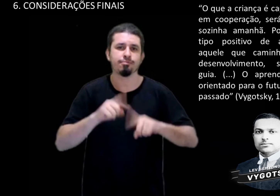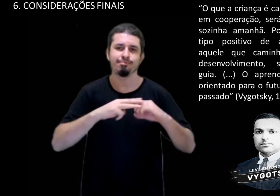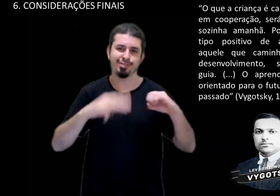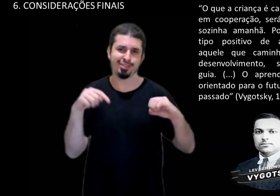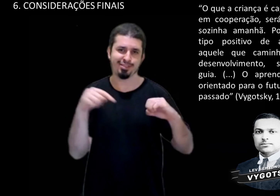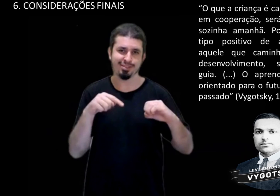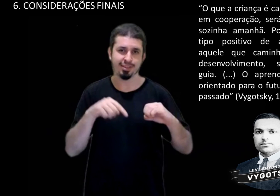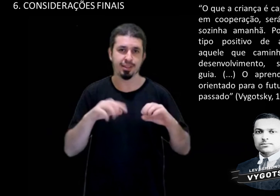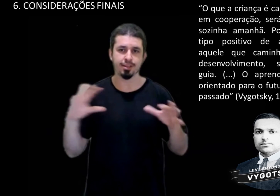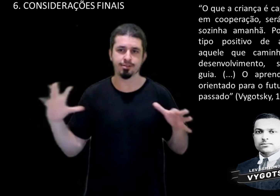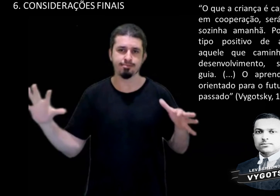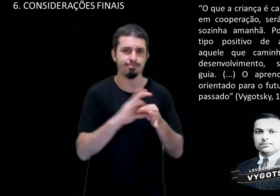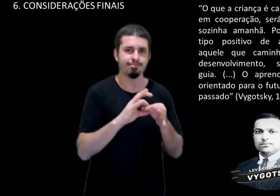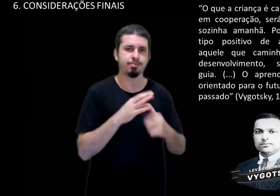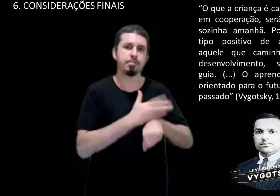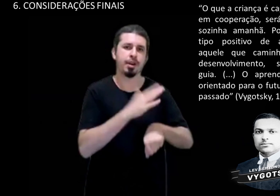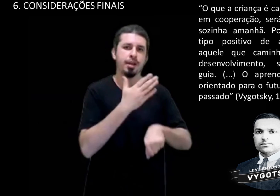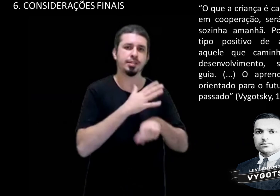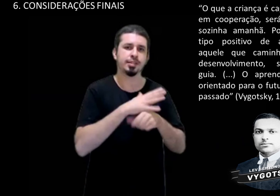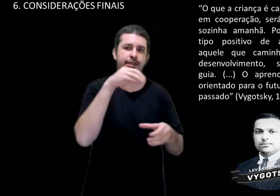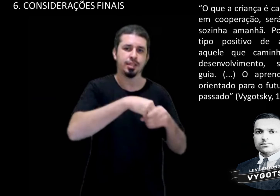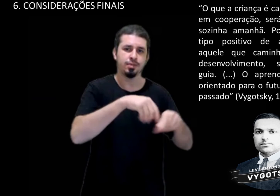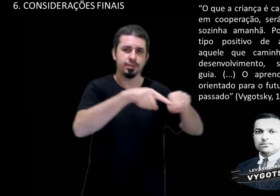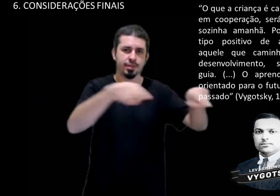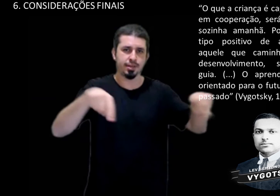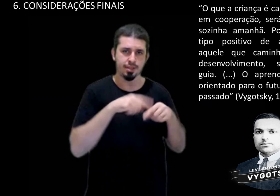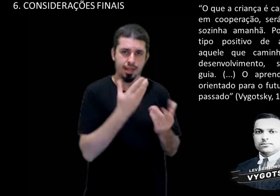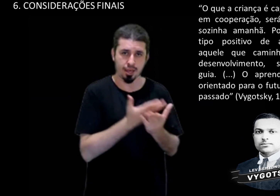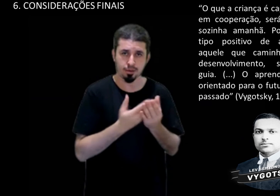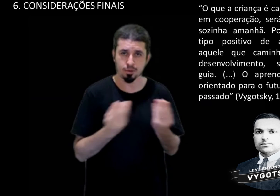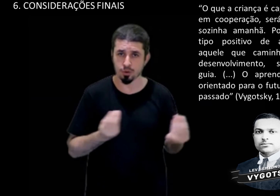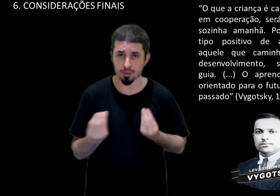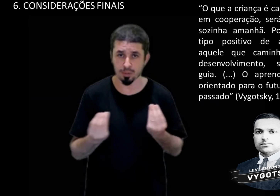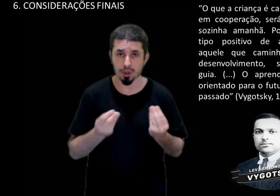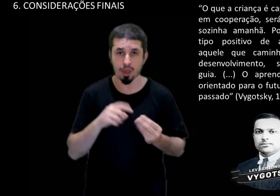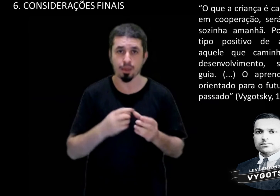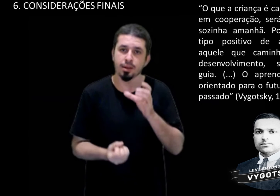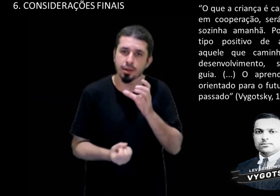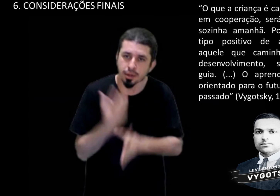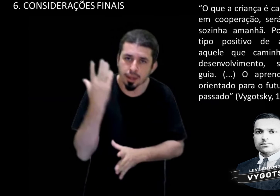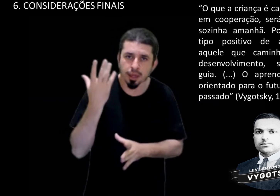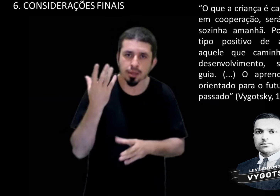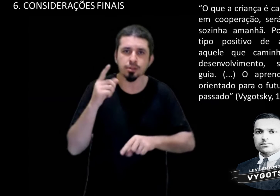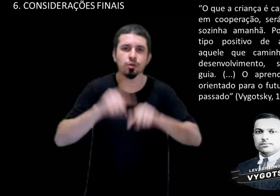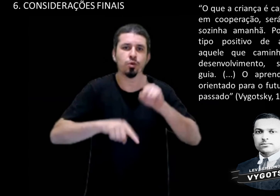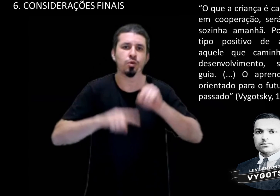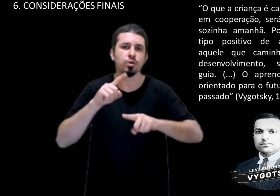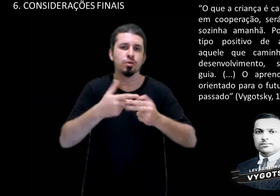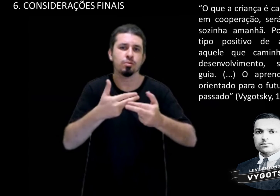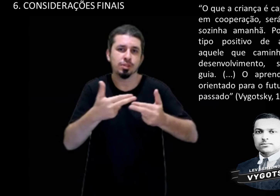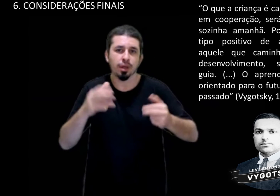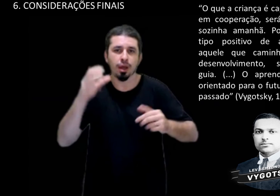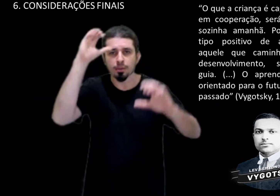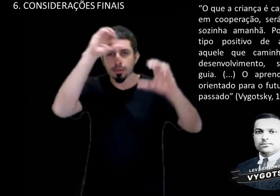necessário através do reconhecimento da ferramenta Windows Movie Maker e articulá-lo com a prática de sala de